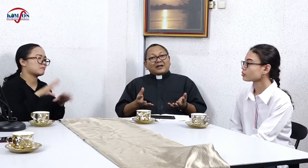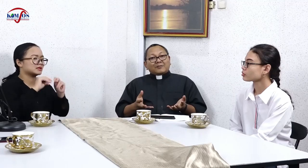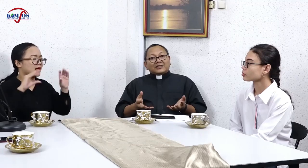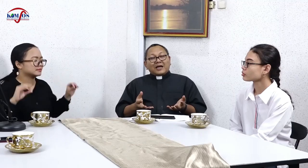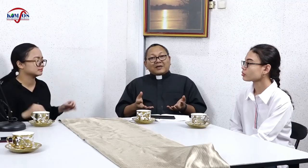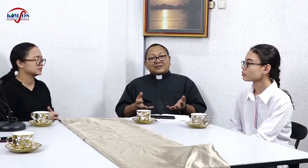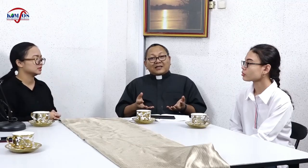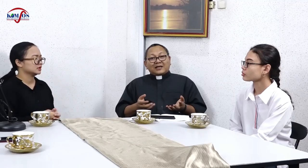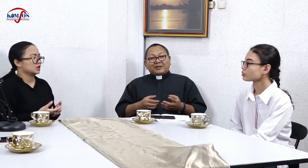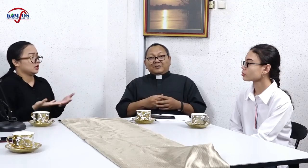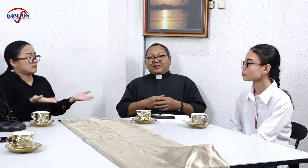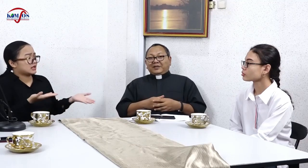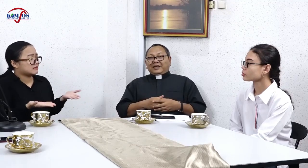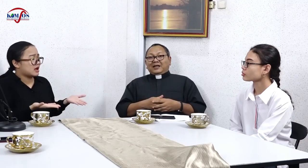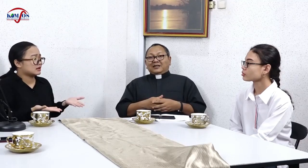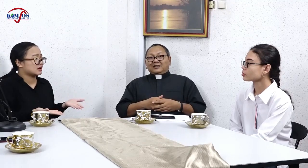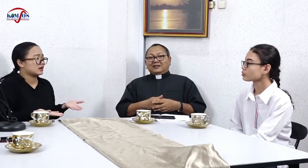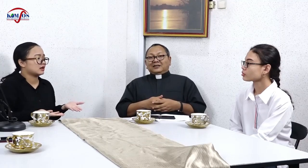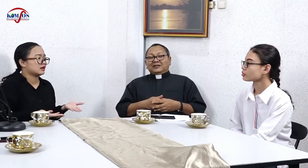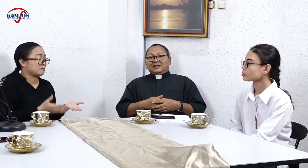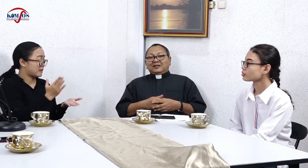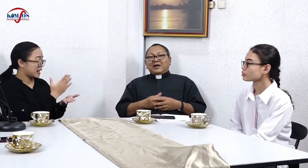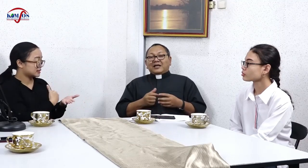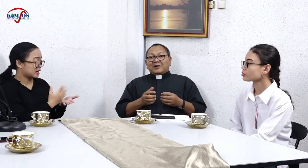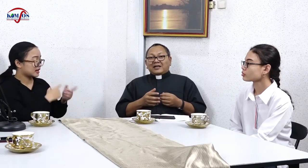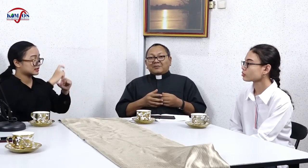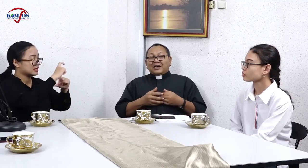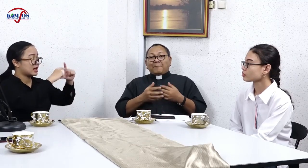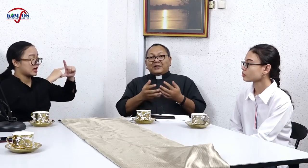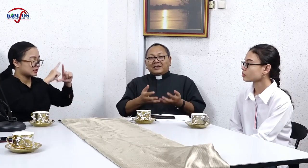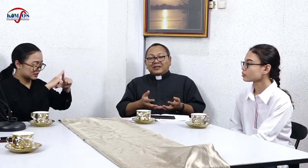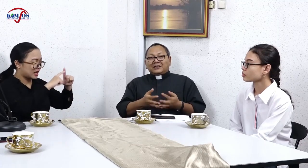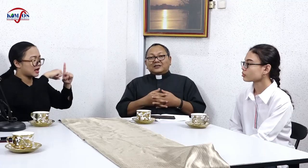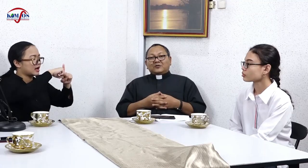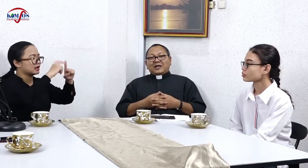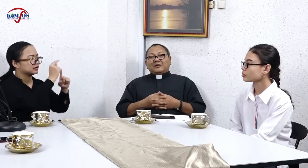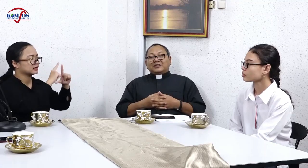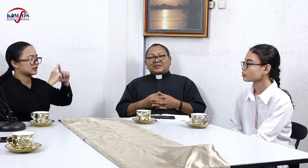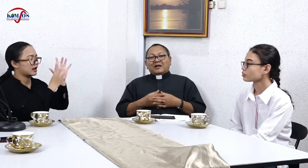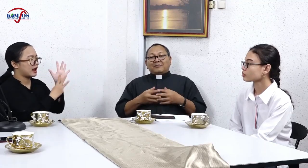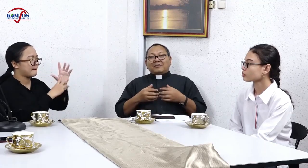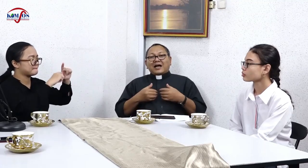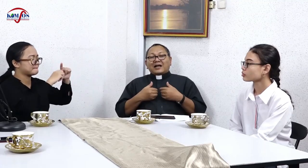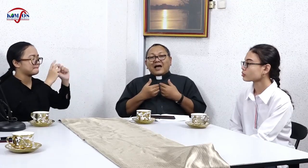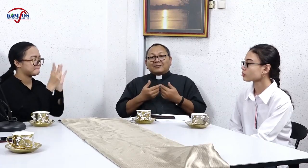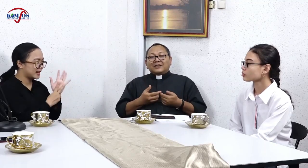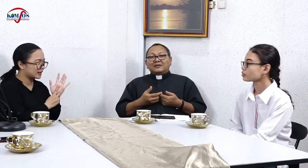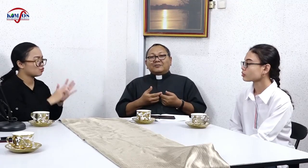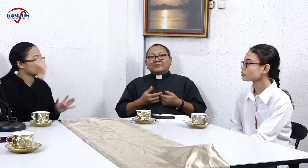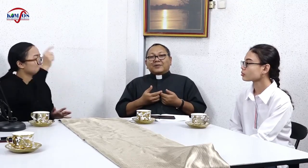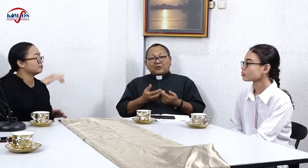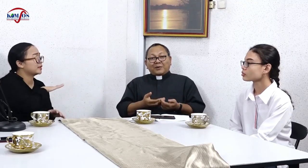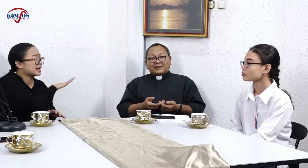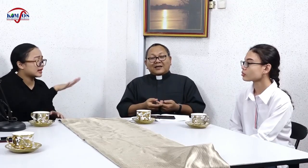Bagaimana menyiapkan sakramen bagi mereka Bagaimana mendampingi supaya bisa mengalami